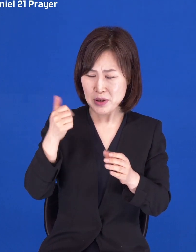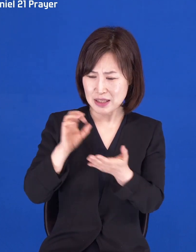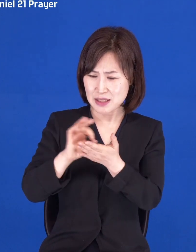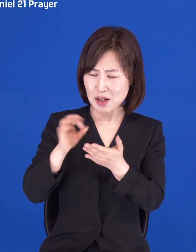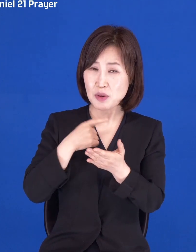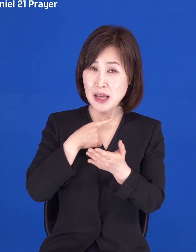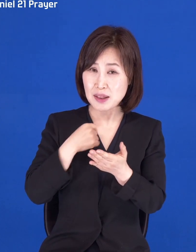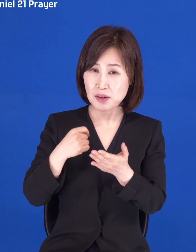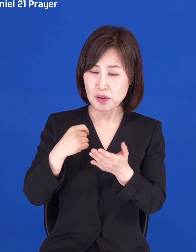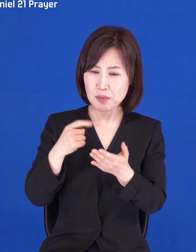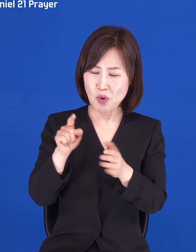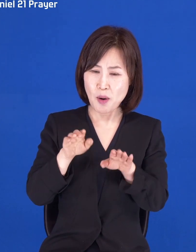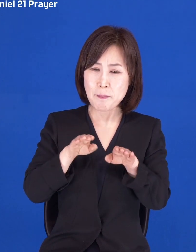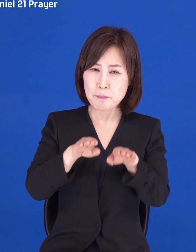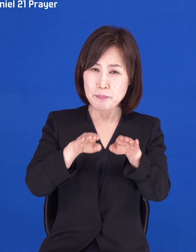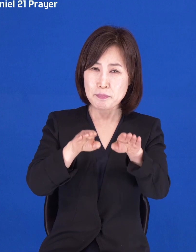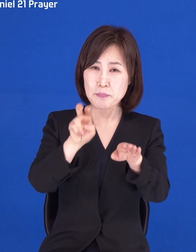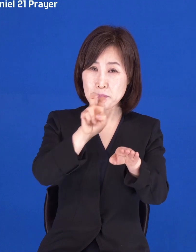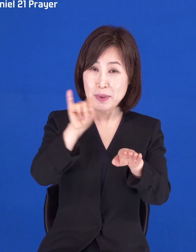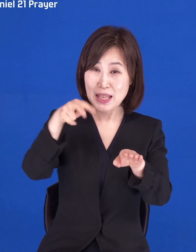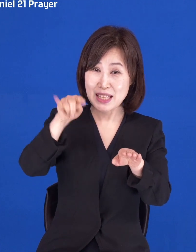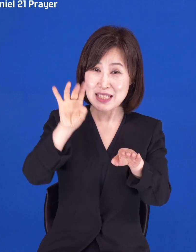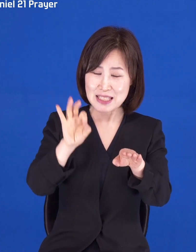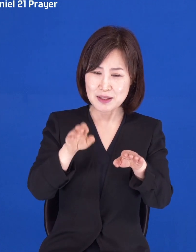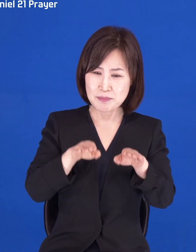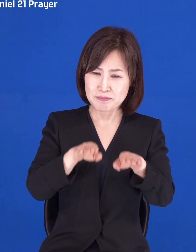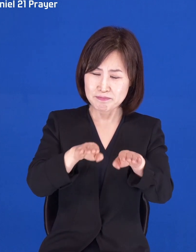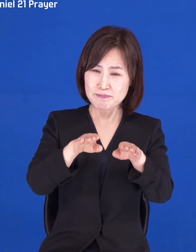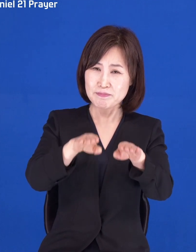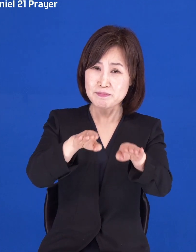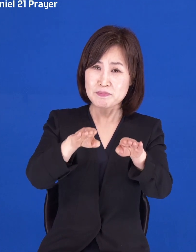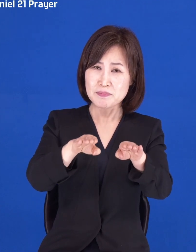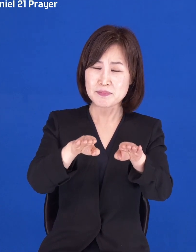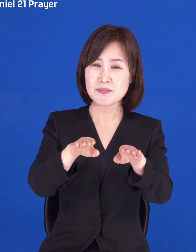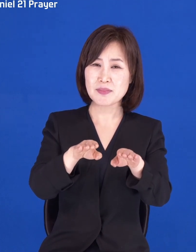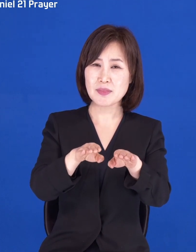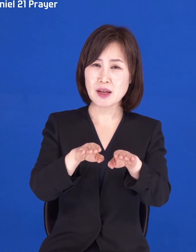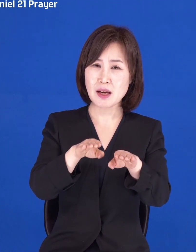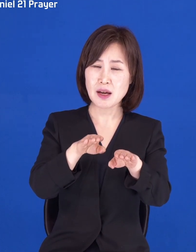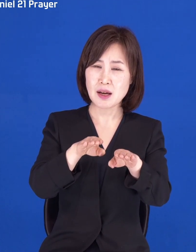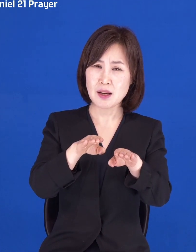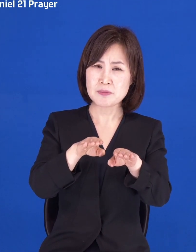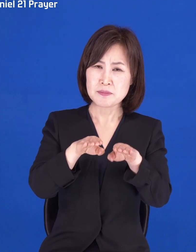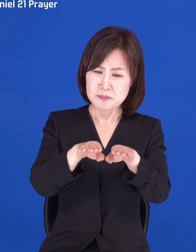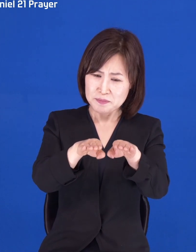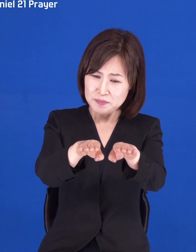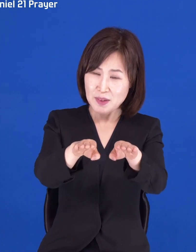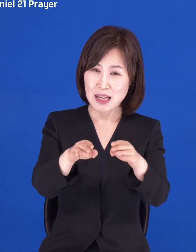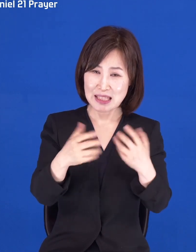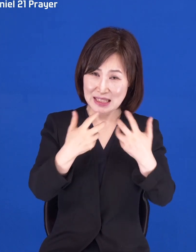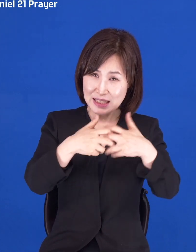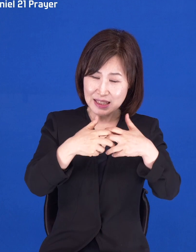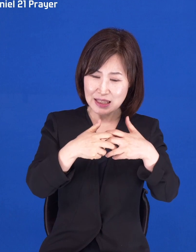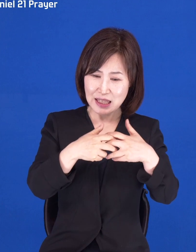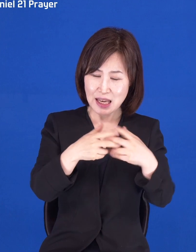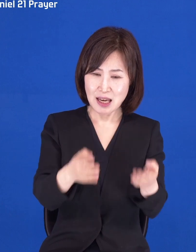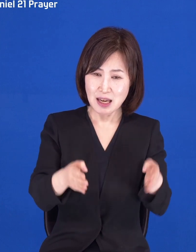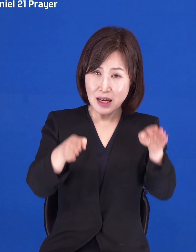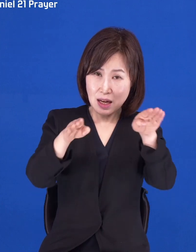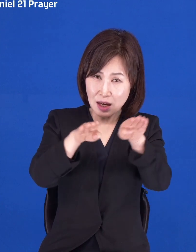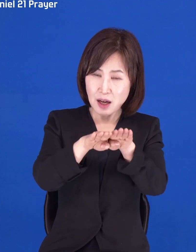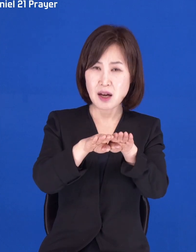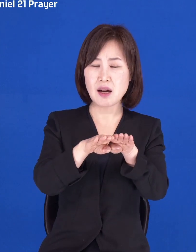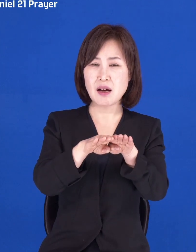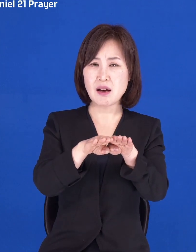사용하시던 마선, 미싱이 발로 이렇게 마선 박는 거였는데 그 통자루는 커서